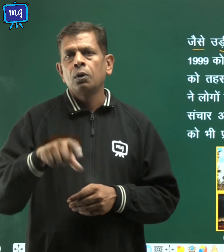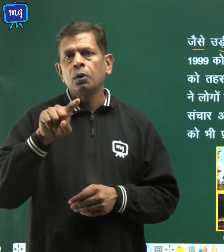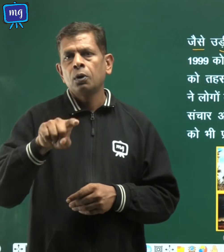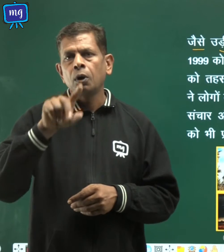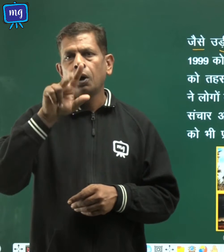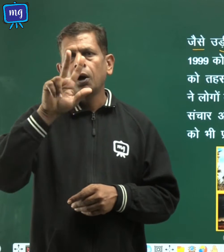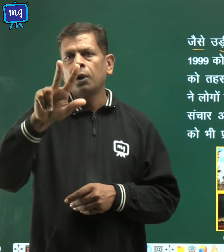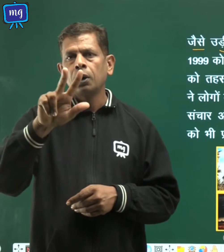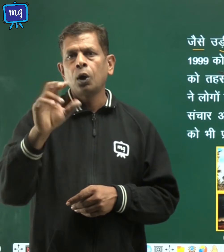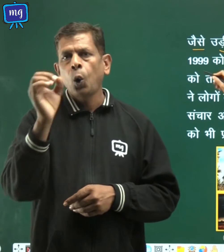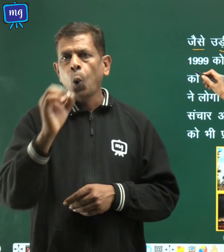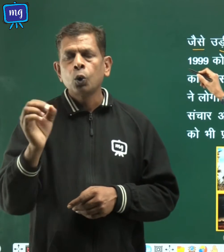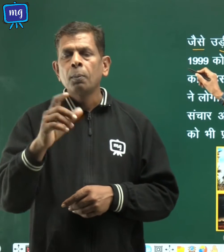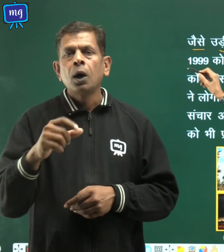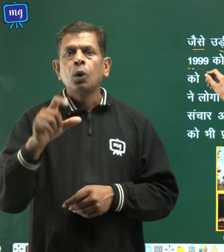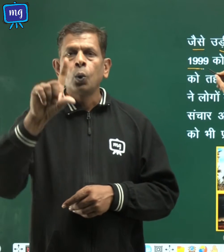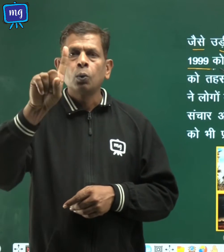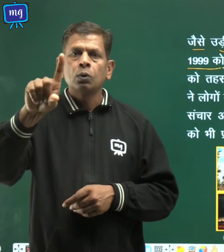18 अक्टूबर 1999 को